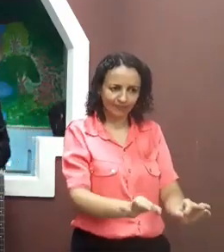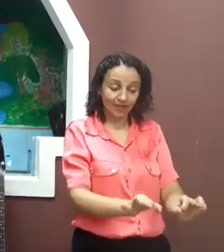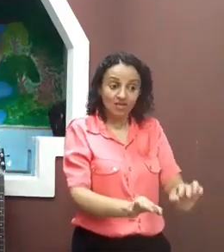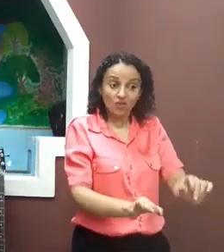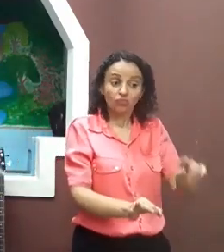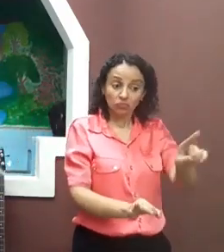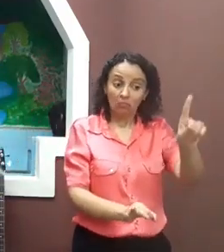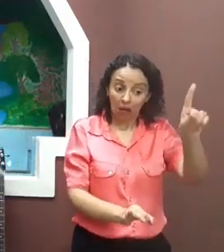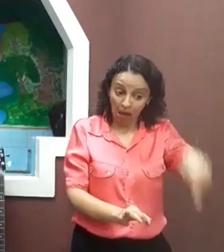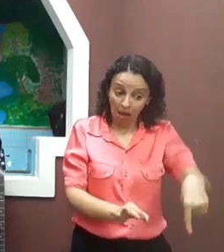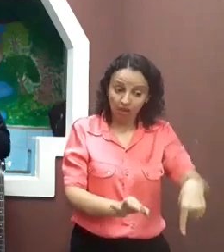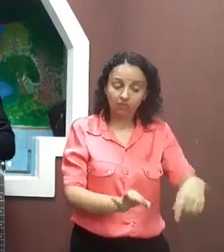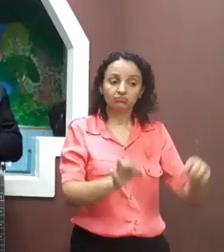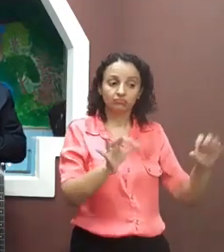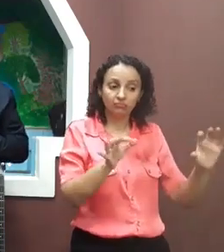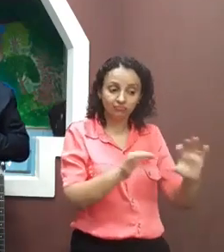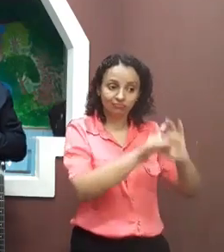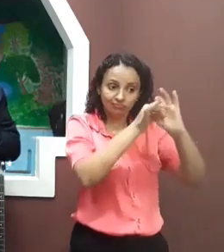vida.